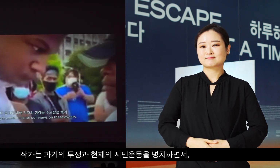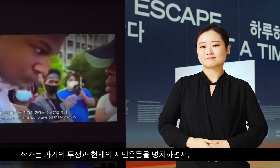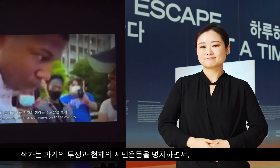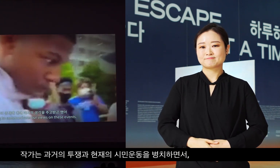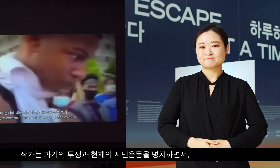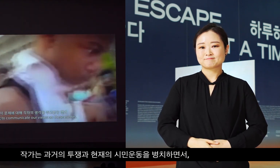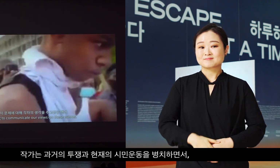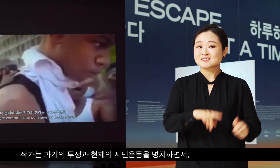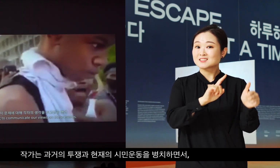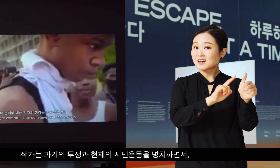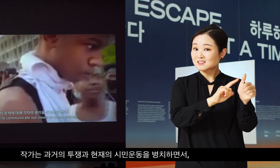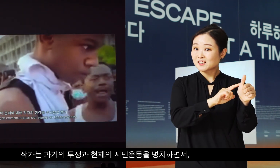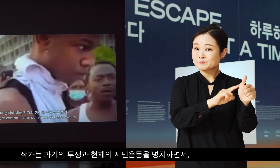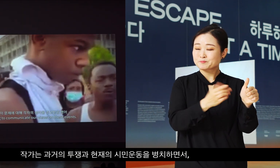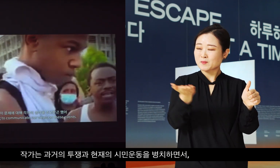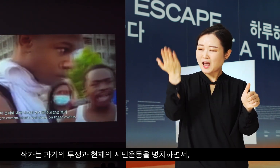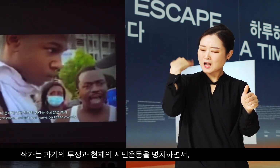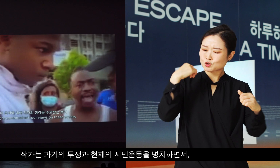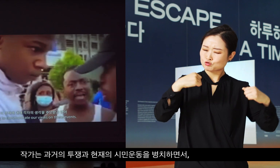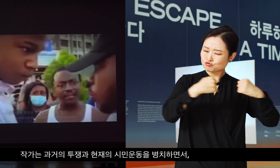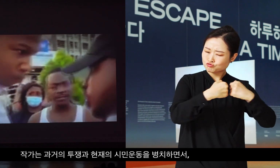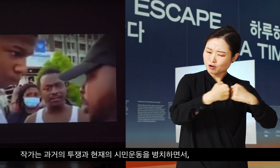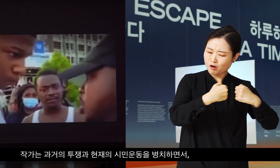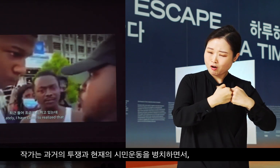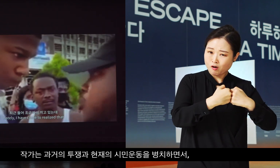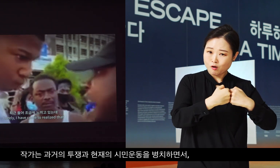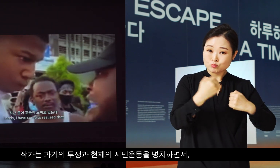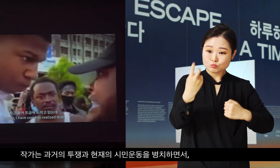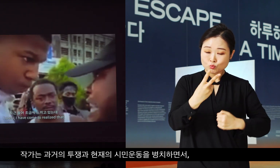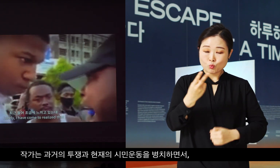작가는 과거의 투쟁과 현재의 시민운동을 병치하면서